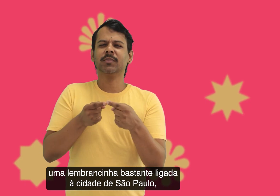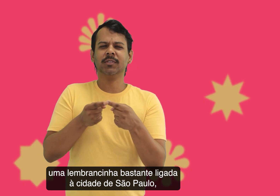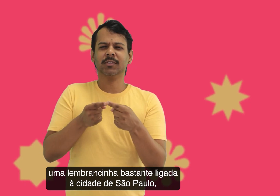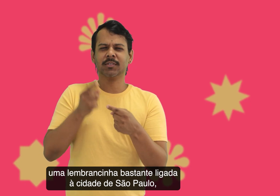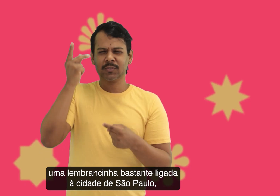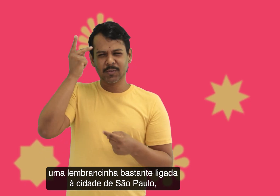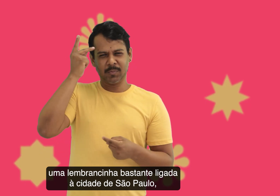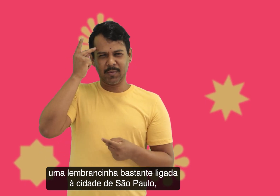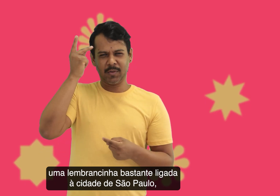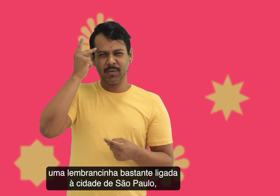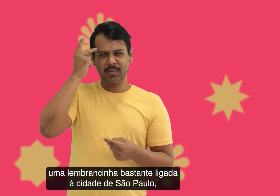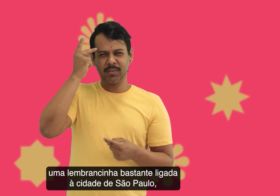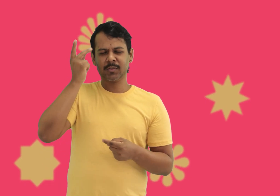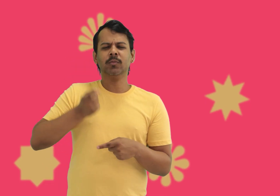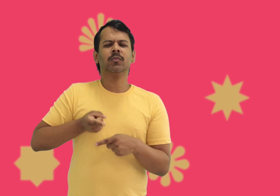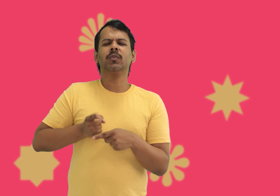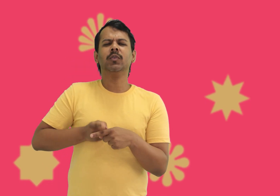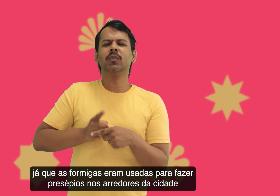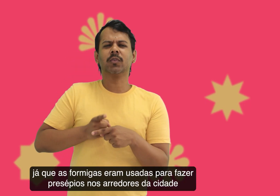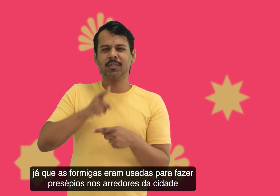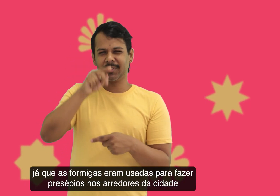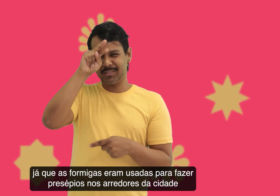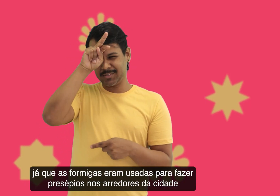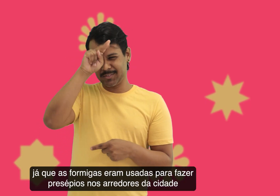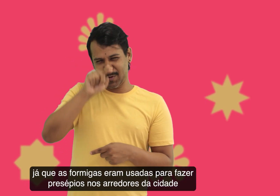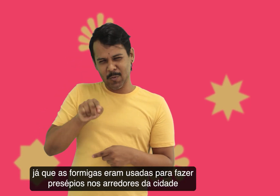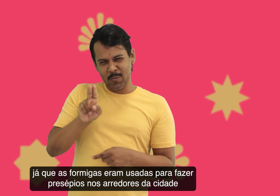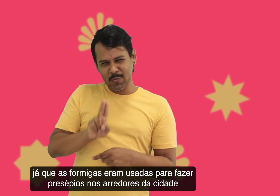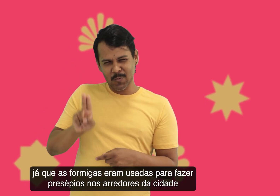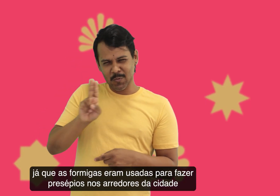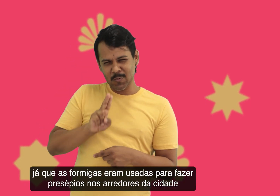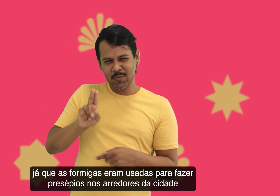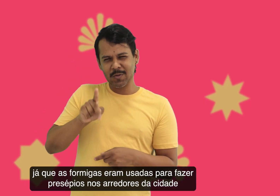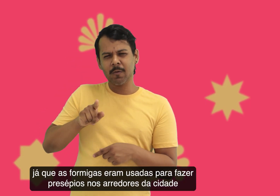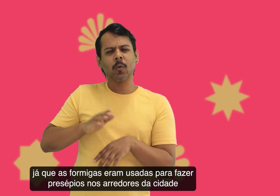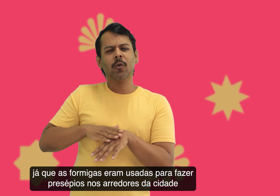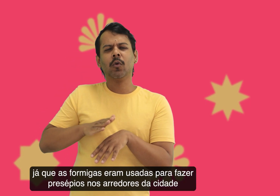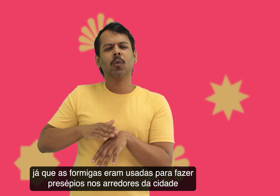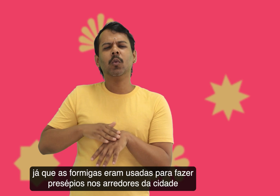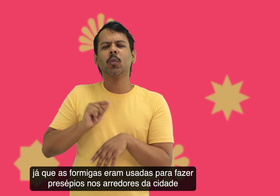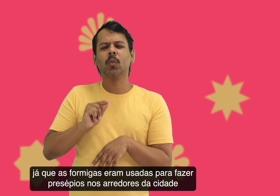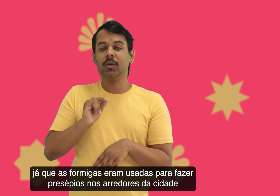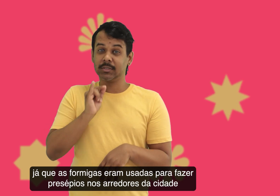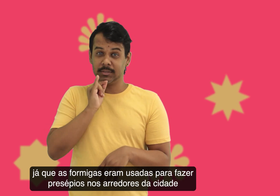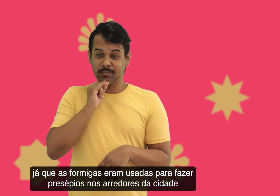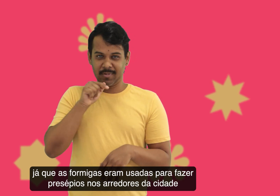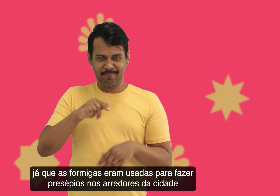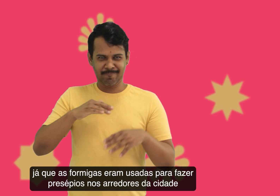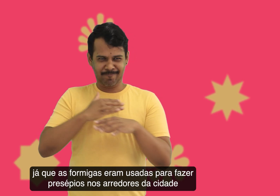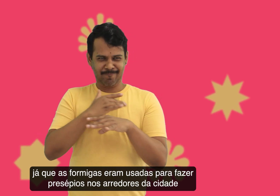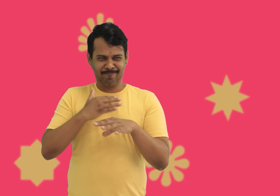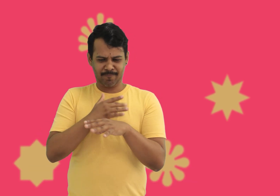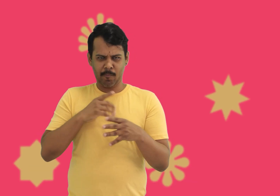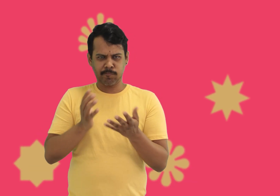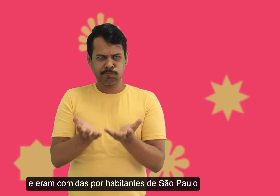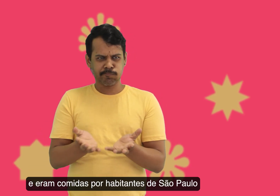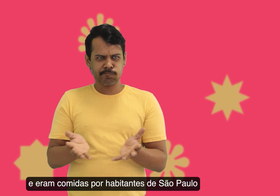bastante ligada à cidade de São Paulo, já que as formigas eram usadas para fazer presépios nos arredores da cidade e